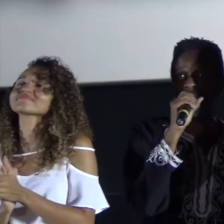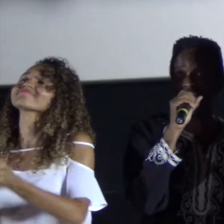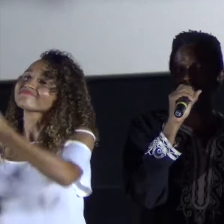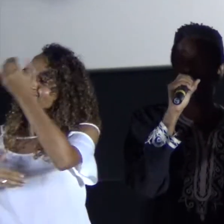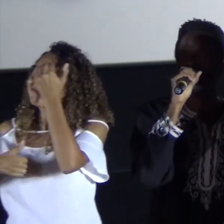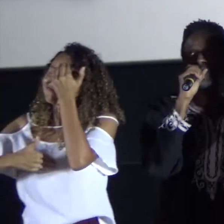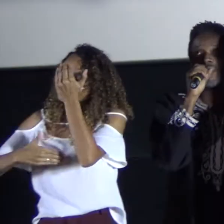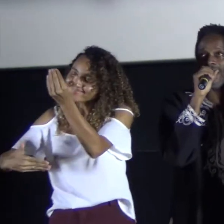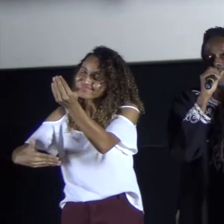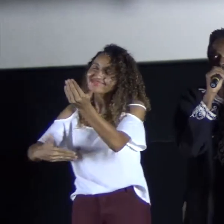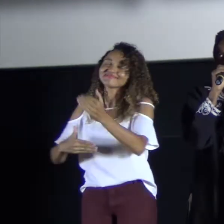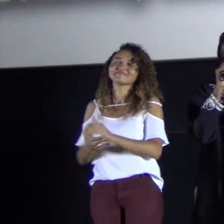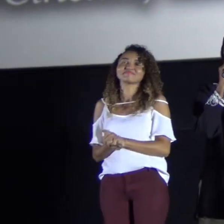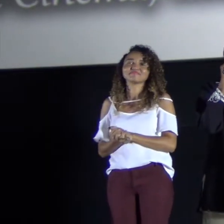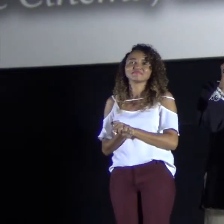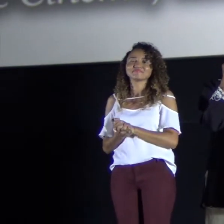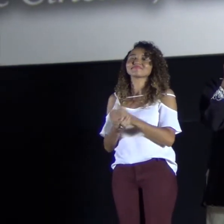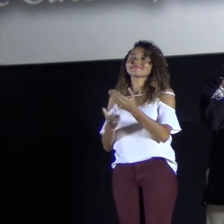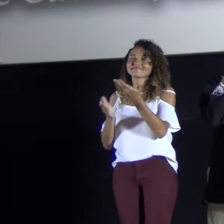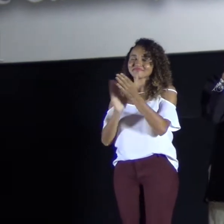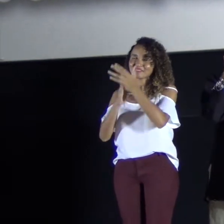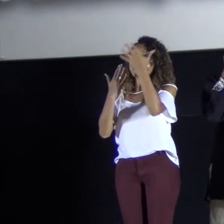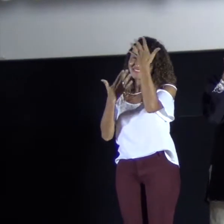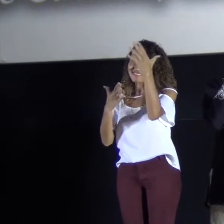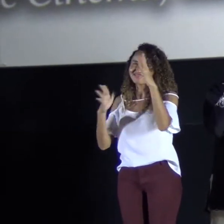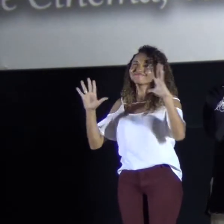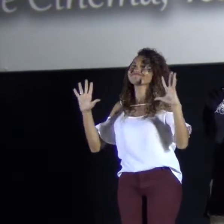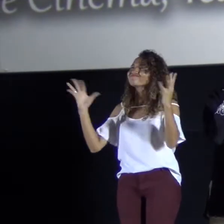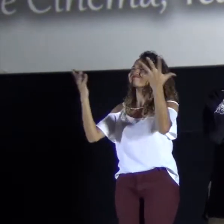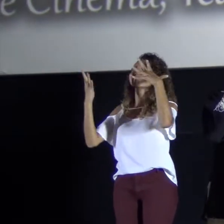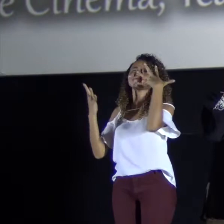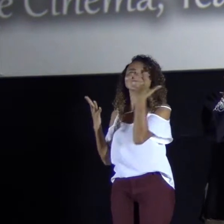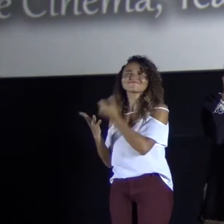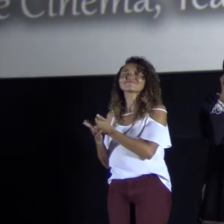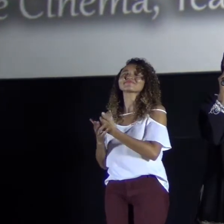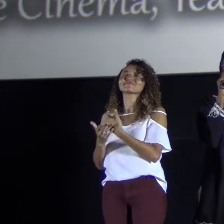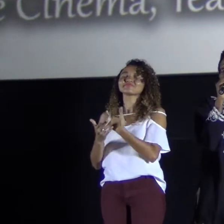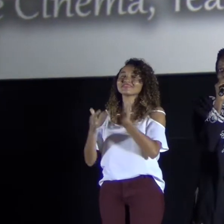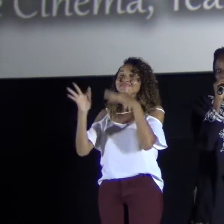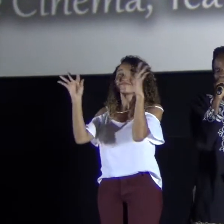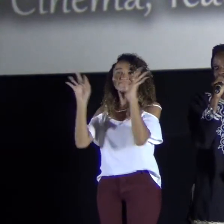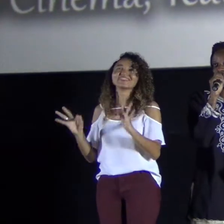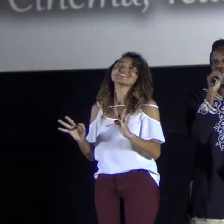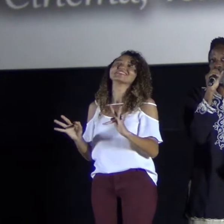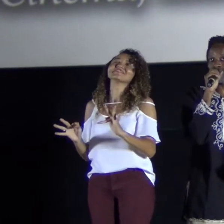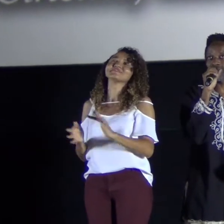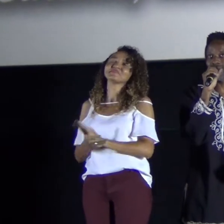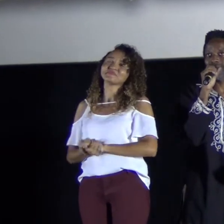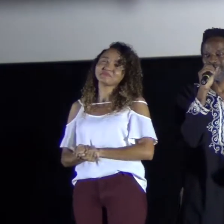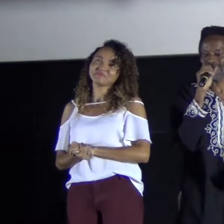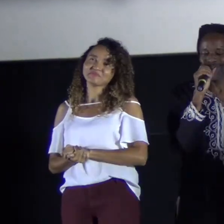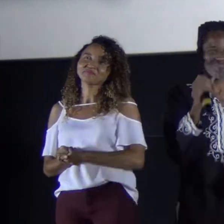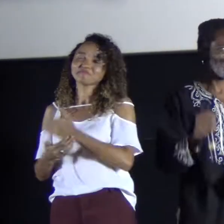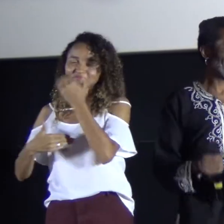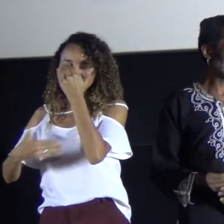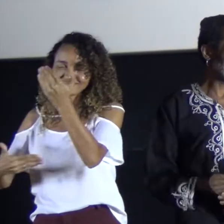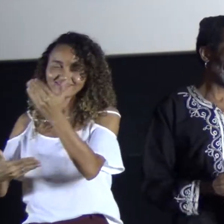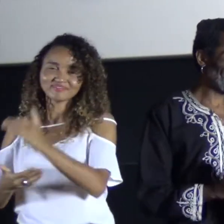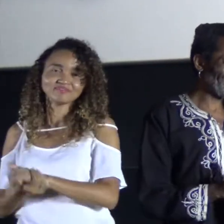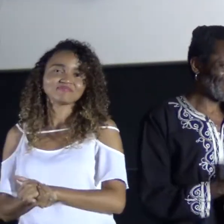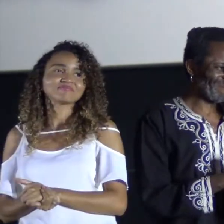Muito obrigado, muito grato. Parabéns pelo esse lindo festival. Estou muito feliz, muito grato.